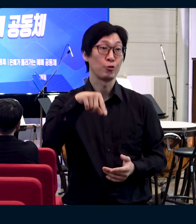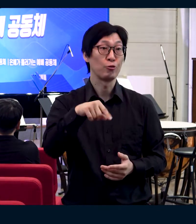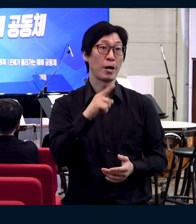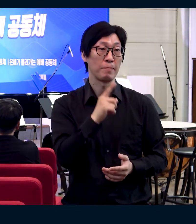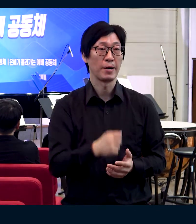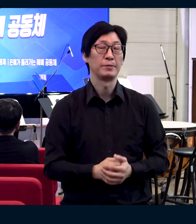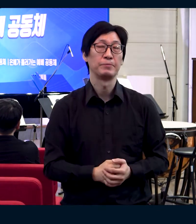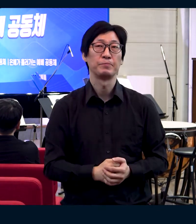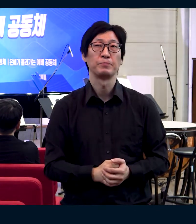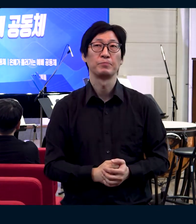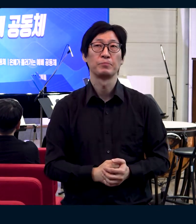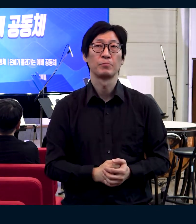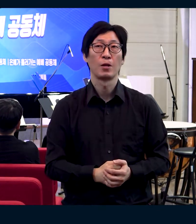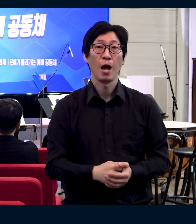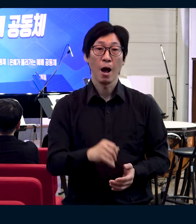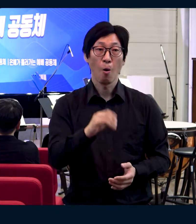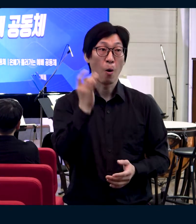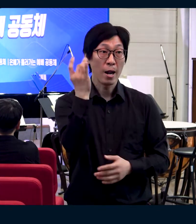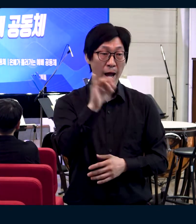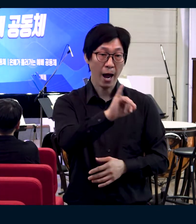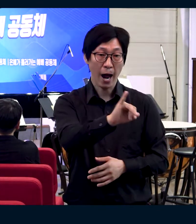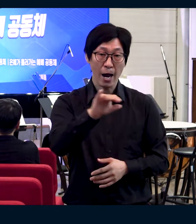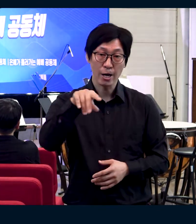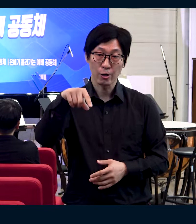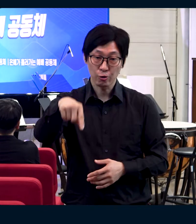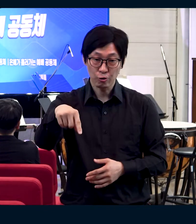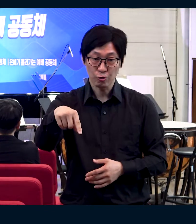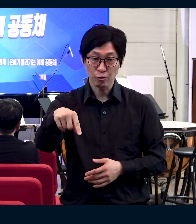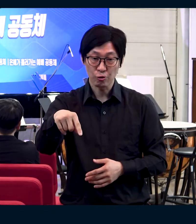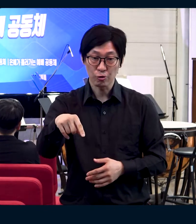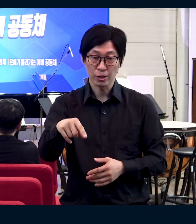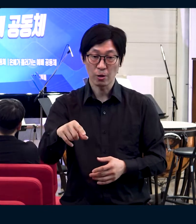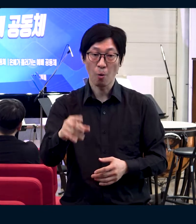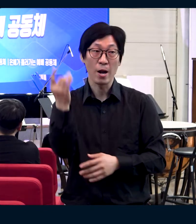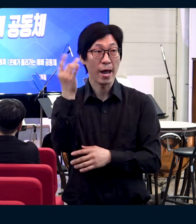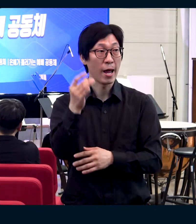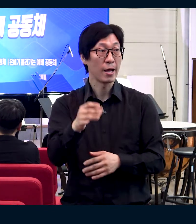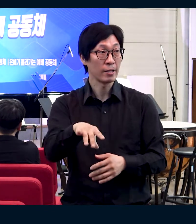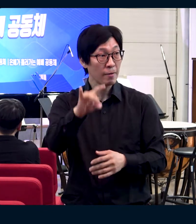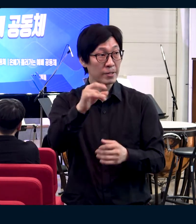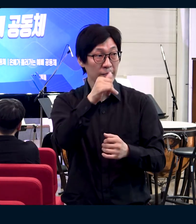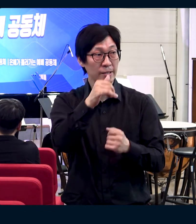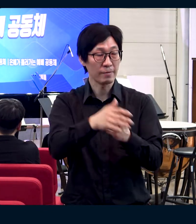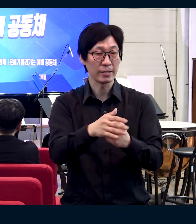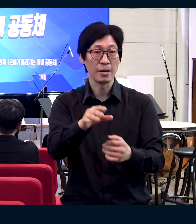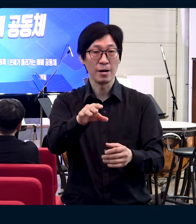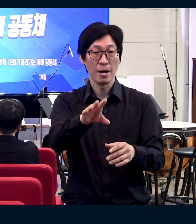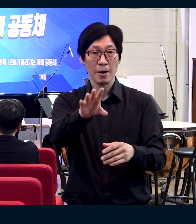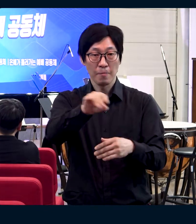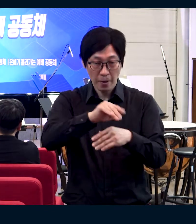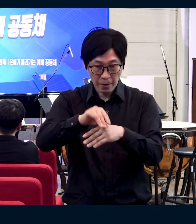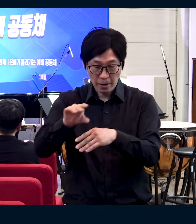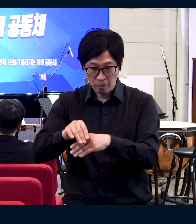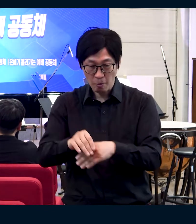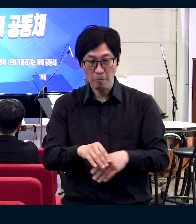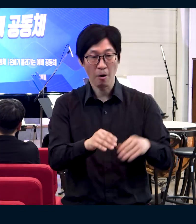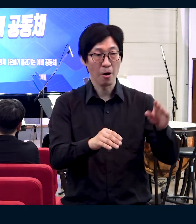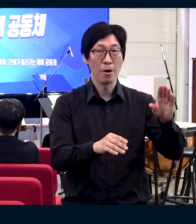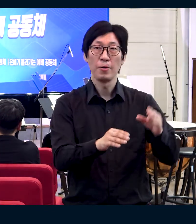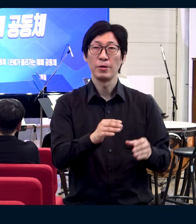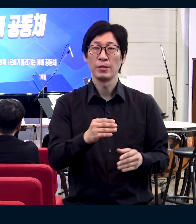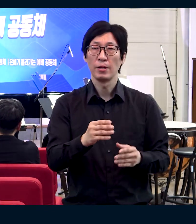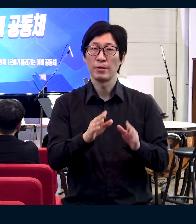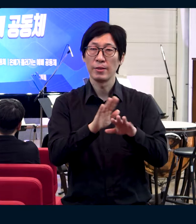자, 그러고 보니까 이 IQ란 말을 패러디한 말들이 굉장히 많습니다. 그 대표적인 것 중에 하나가 바로 EQ라고 하는